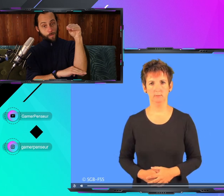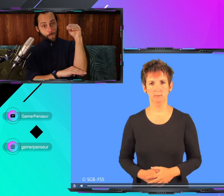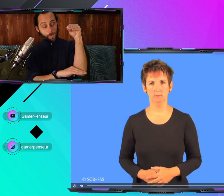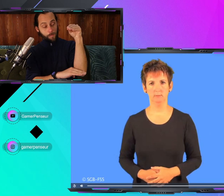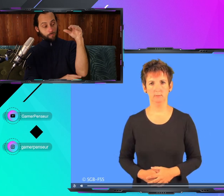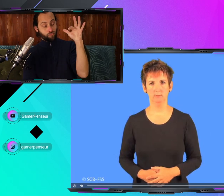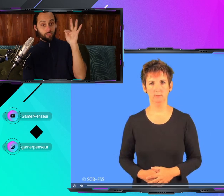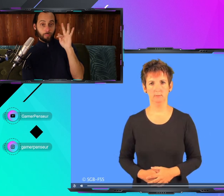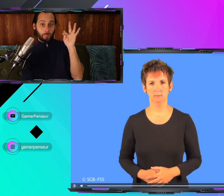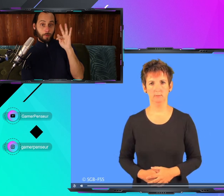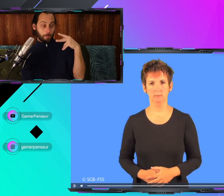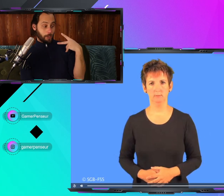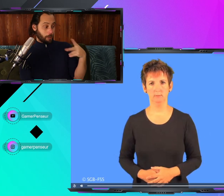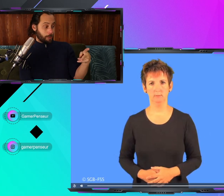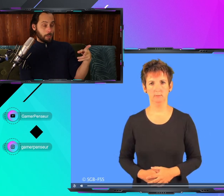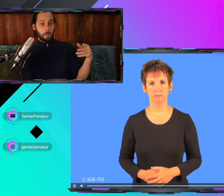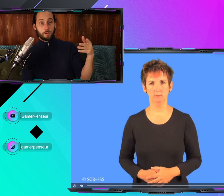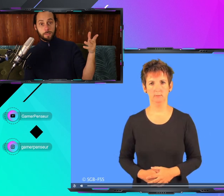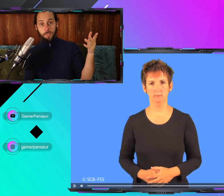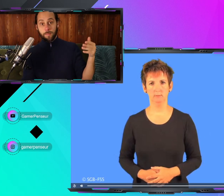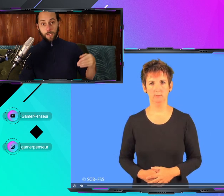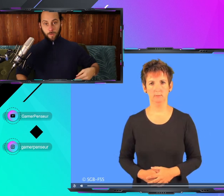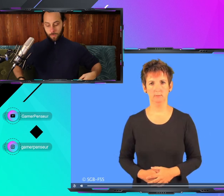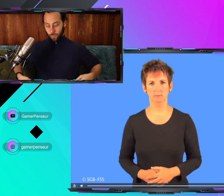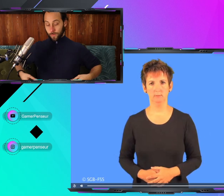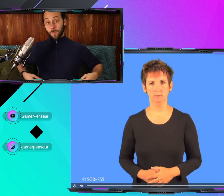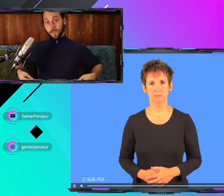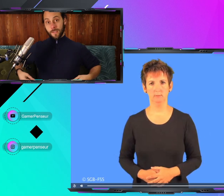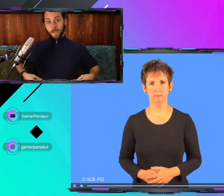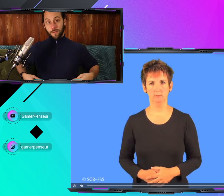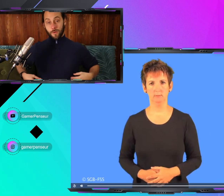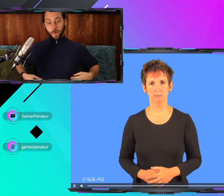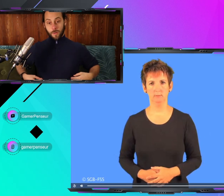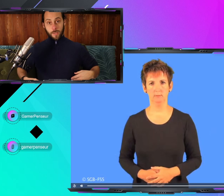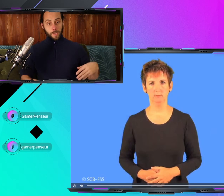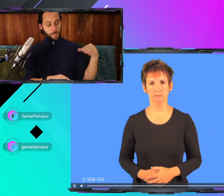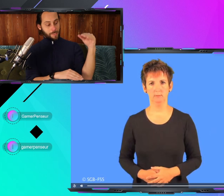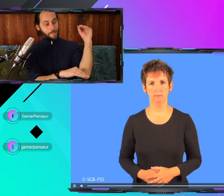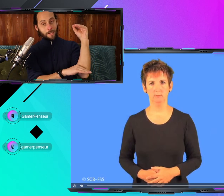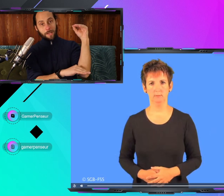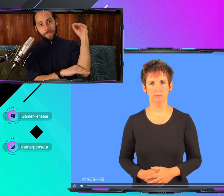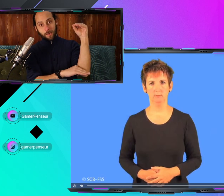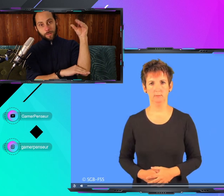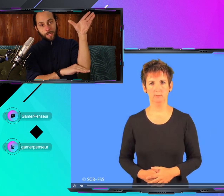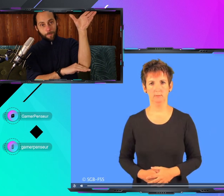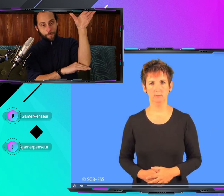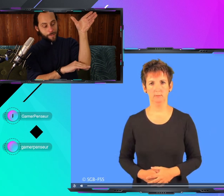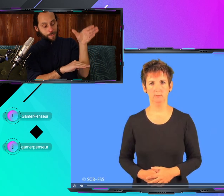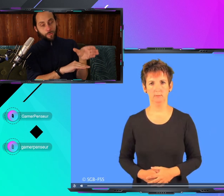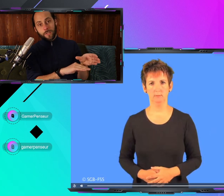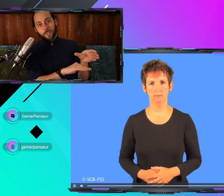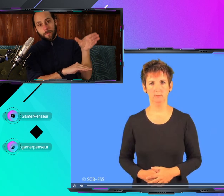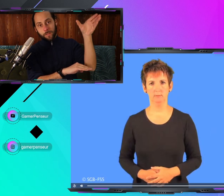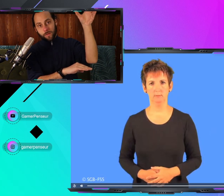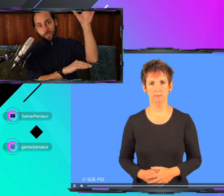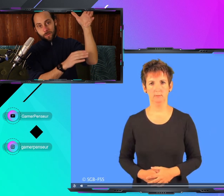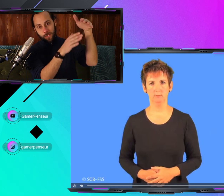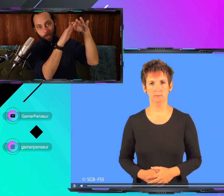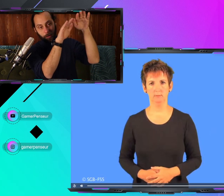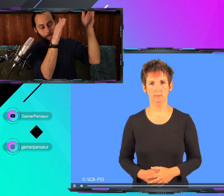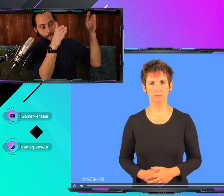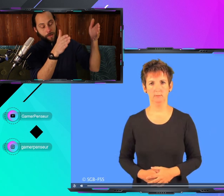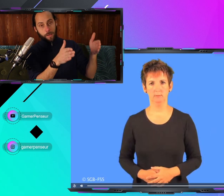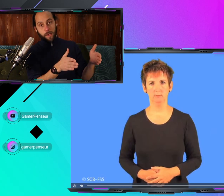Patron. Frère pi. Alors, ce qui est bien, contrairement à directeur, c'est que là, ça situe déjà le personnage